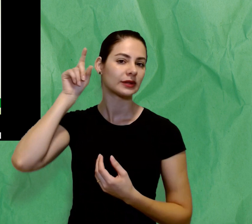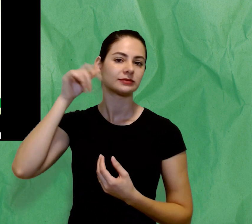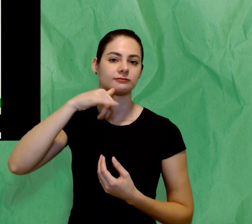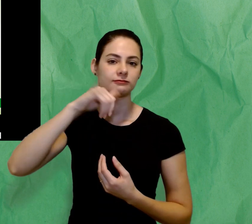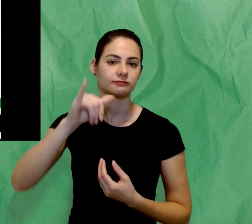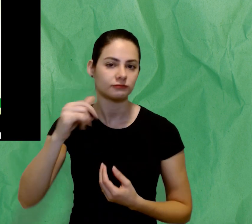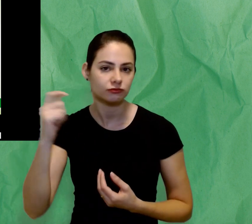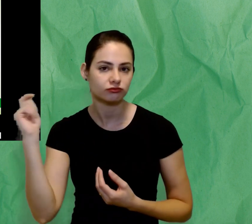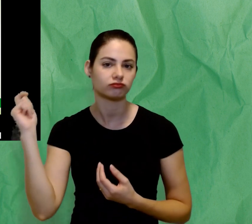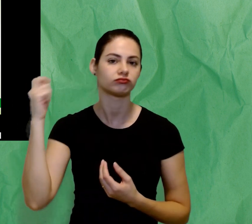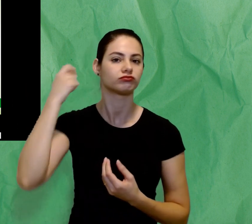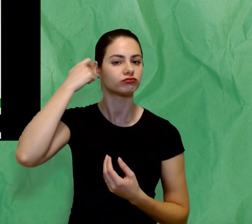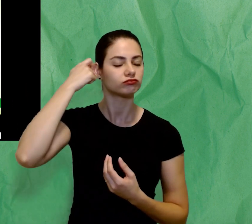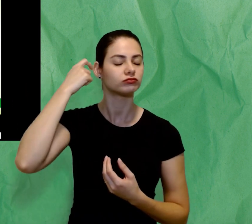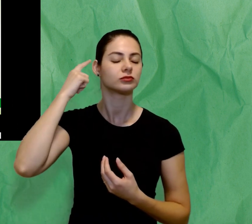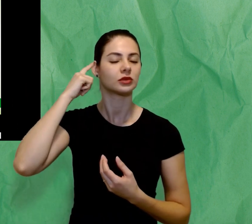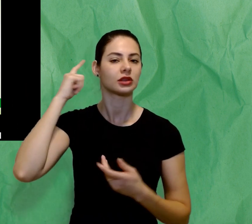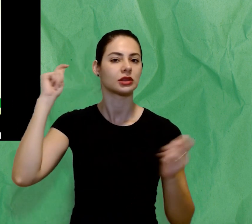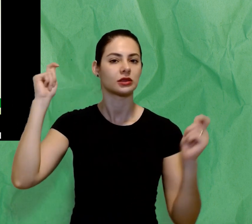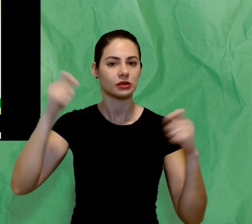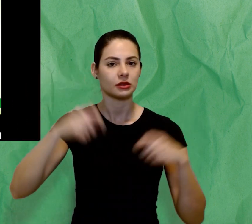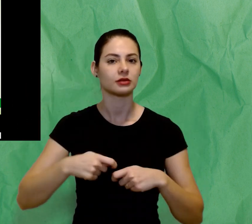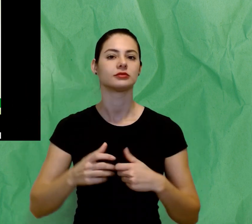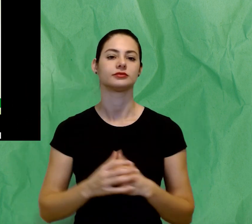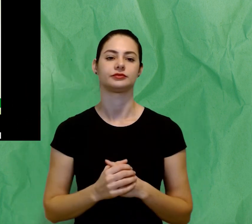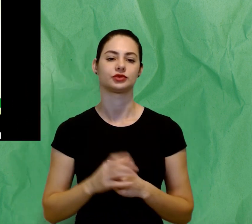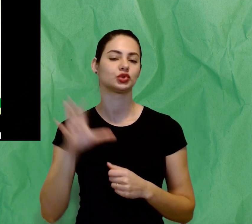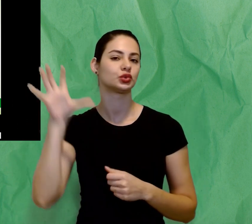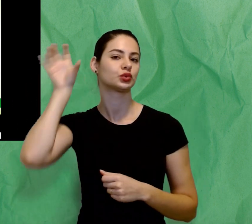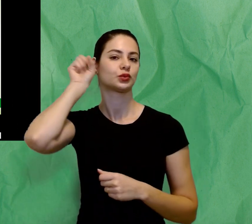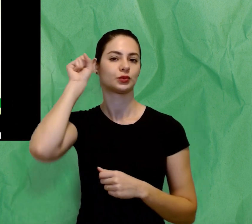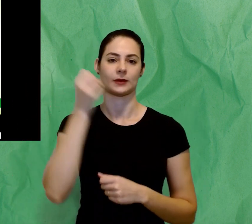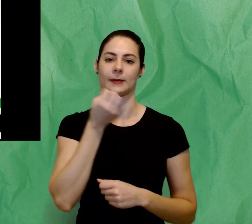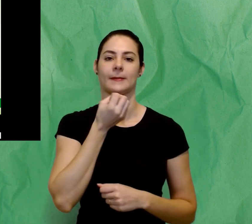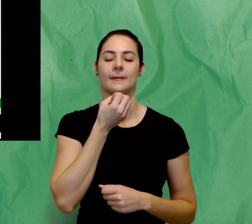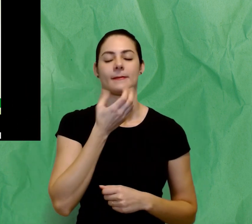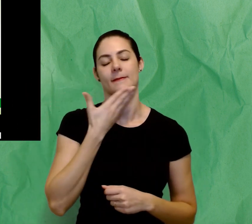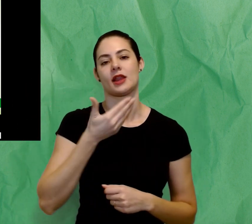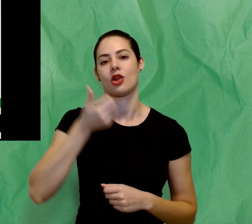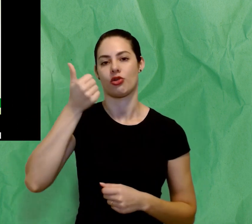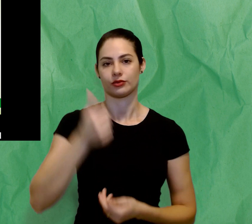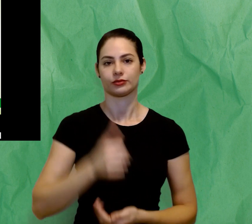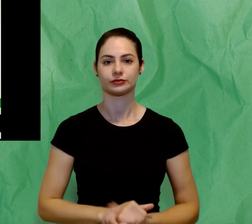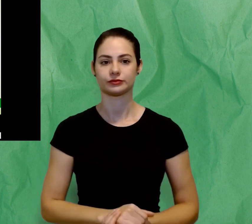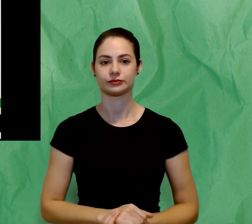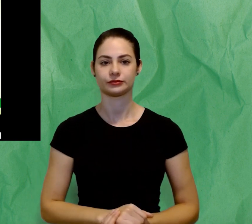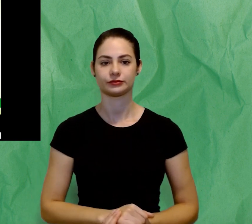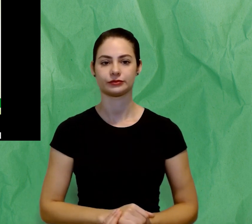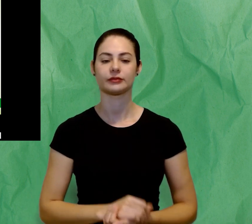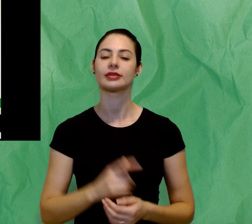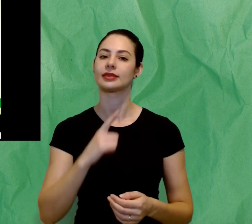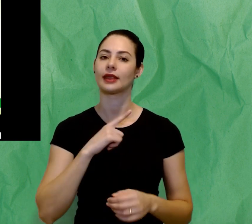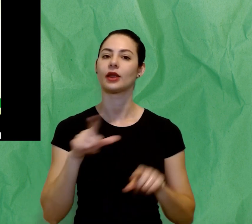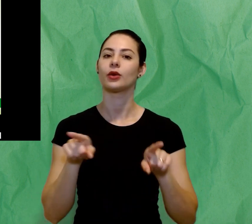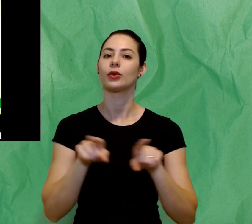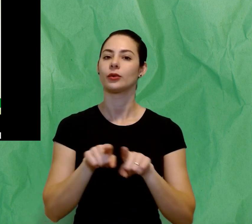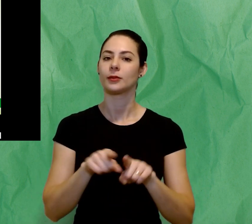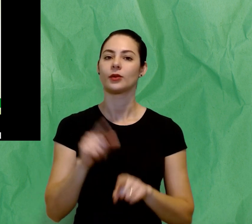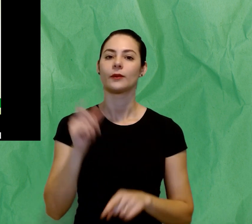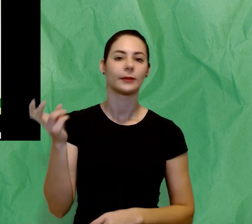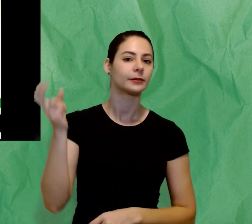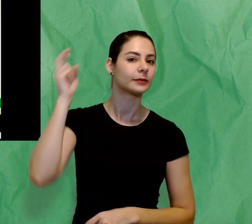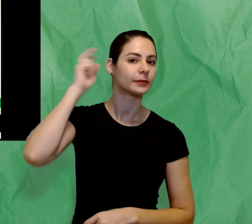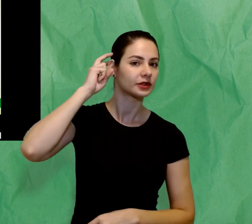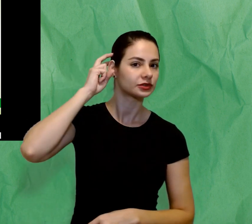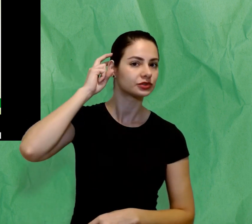elétricos, possibilitando então que essas pessoas escutem melhor. Nós temos também o implante